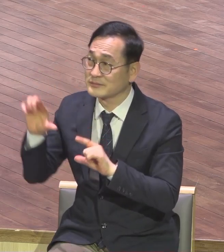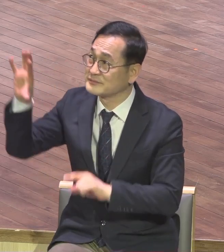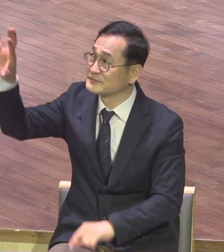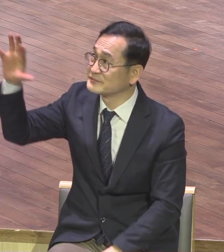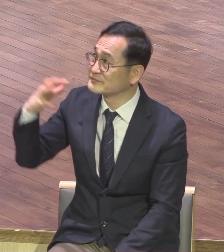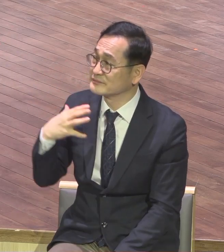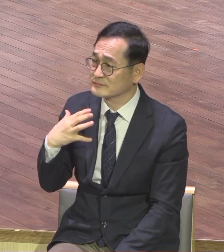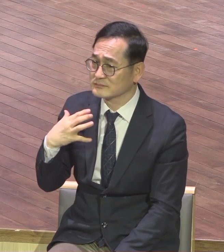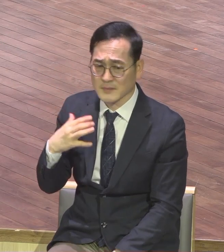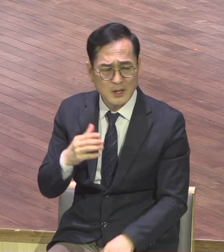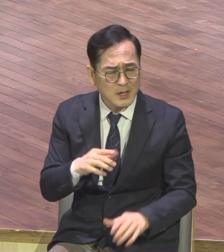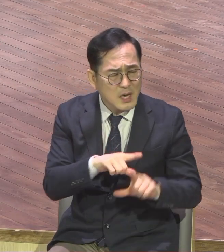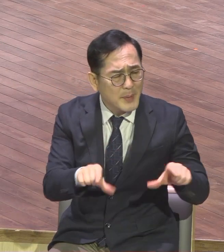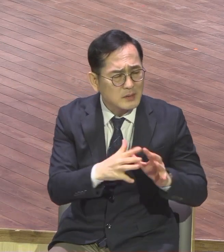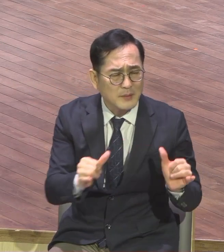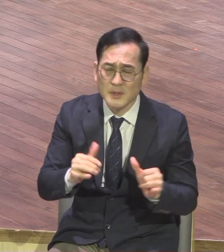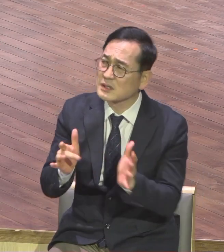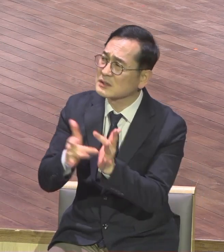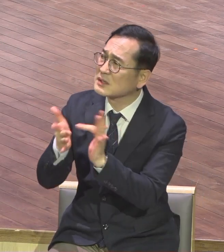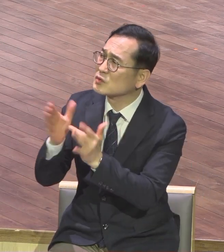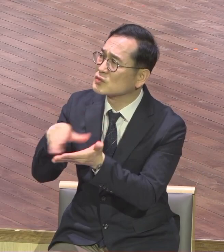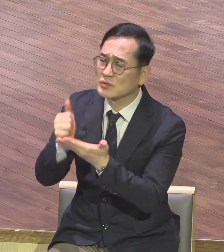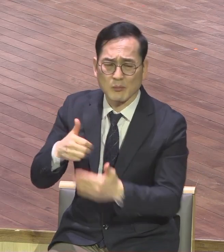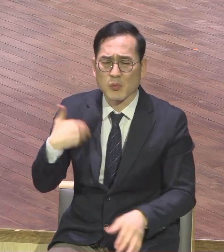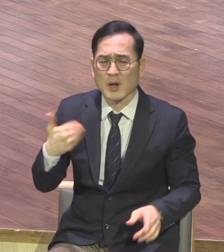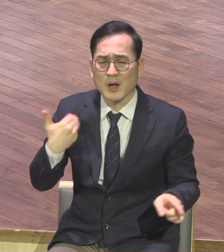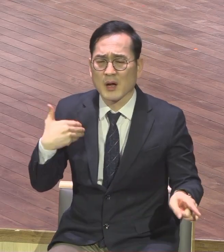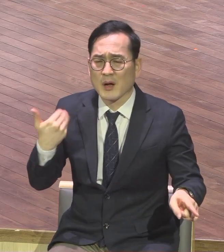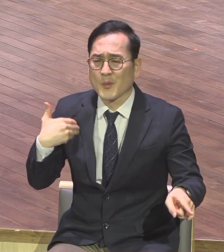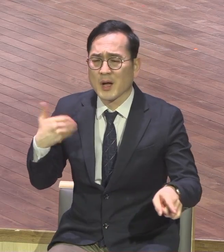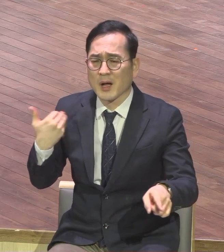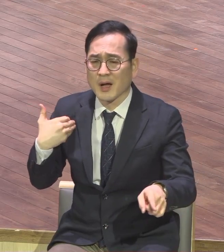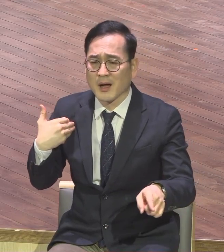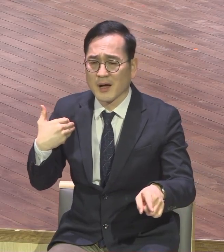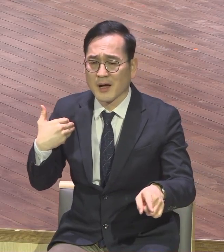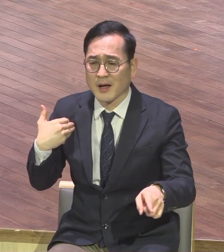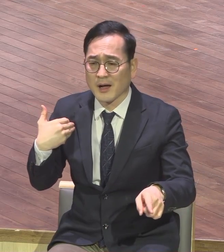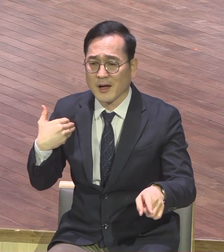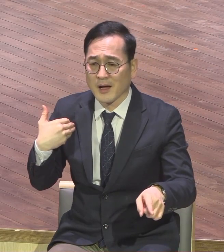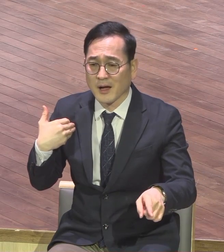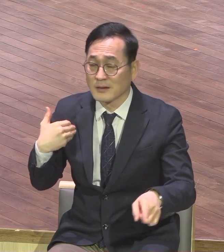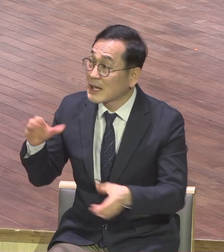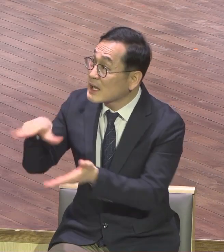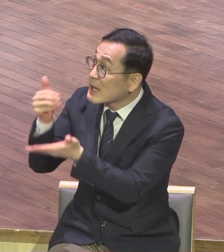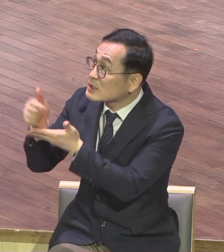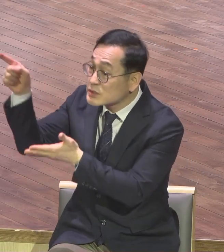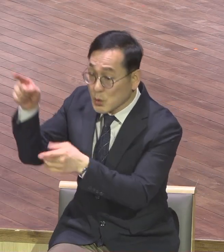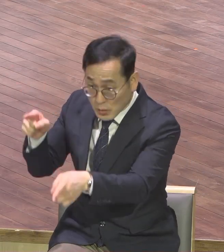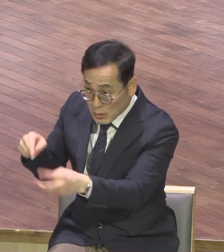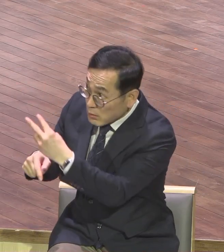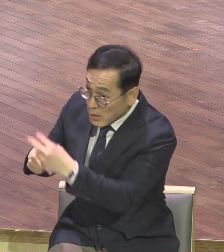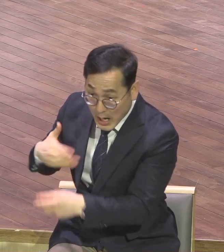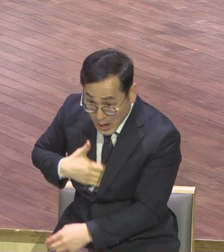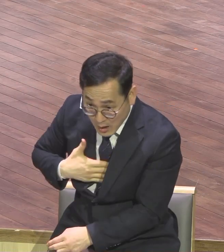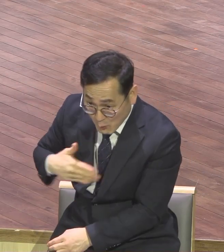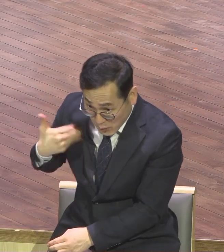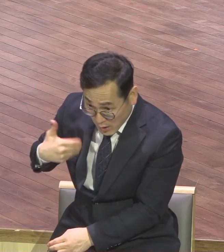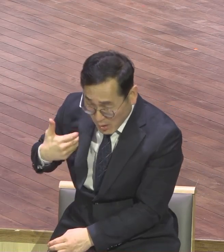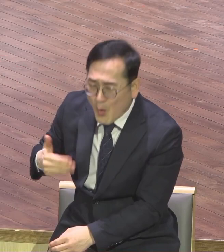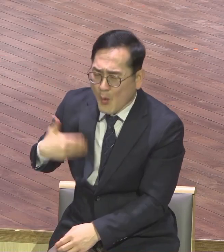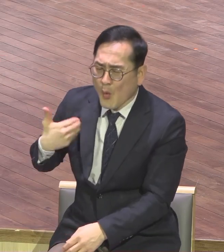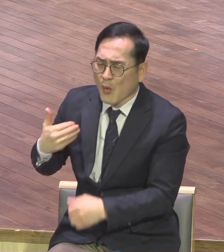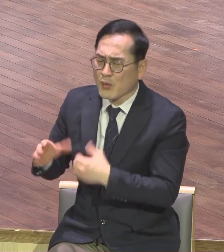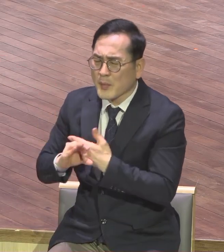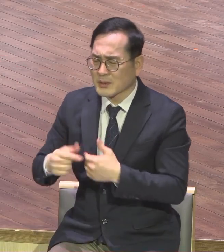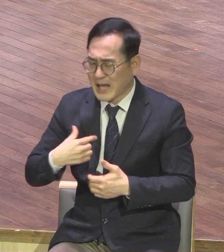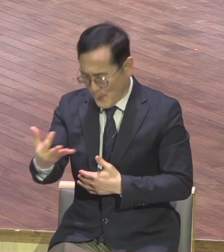사람들은 그리스도 안 보이잖아요. 눈에 안 보이니까 보이는 나를 보고 살아라. 그럼 좀 신앙생활 쉽지 않겠나